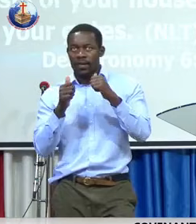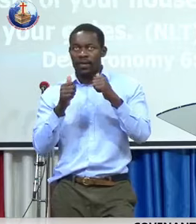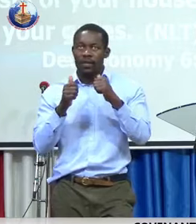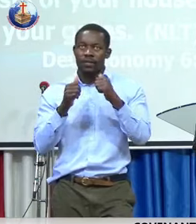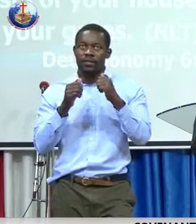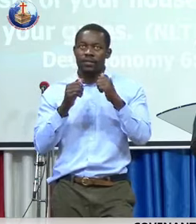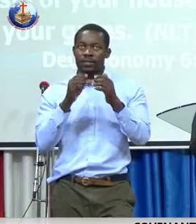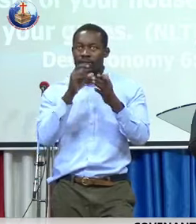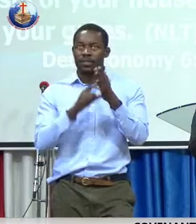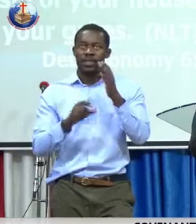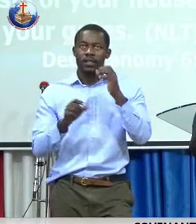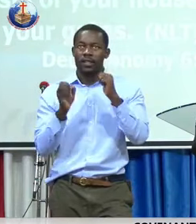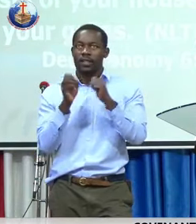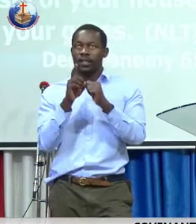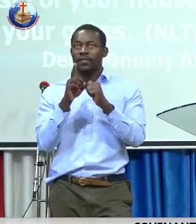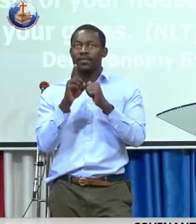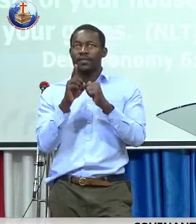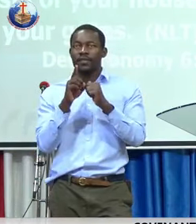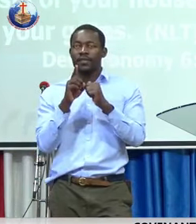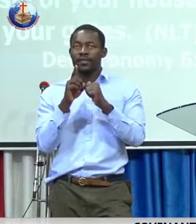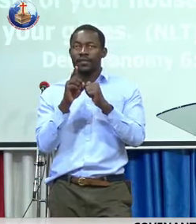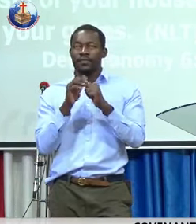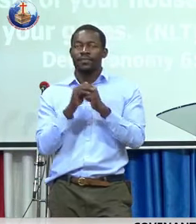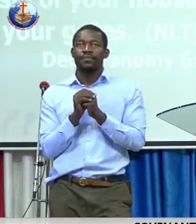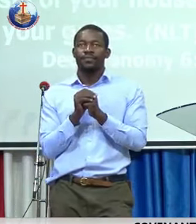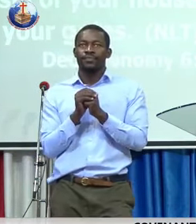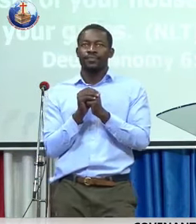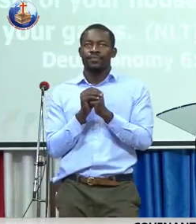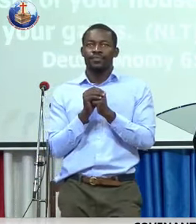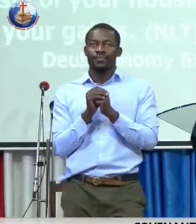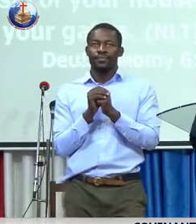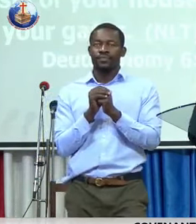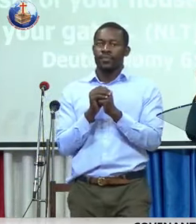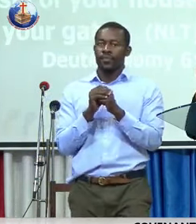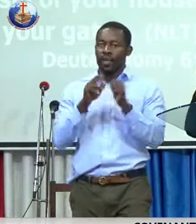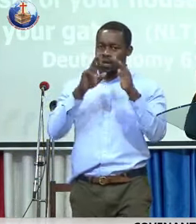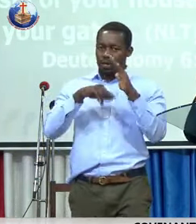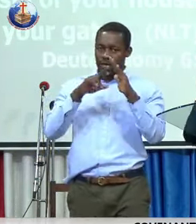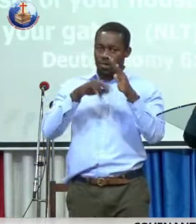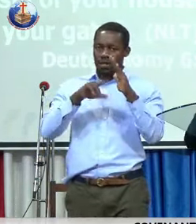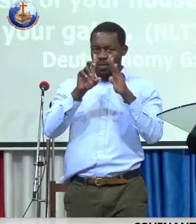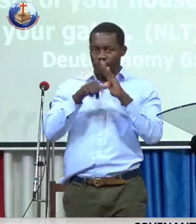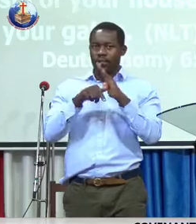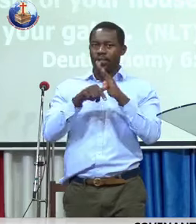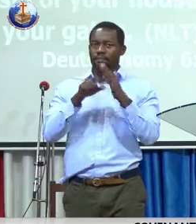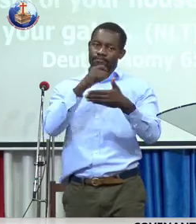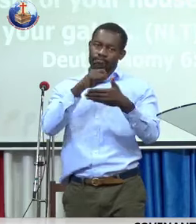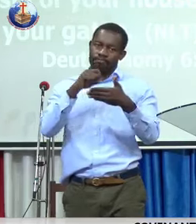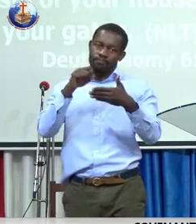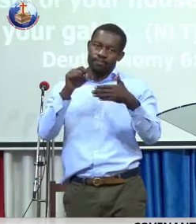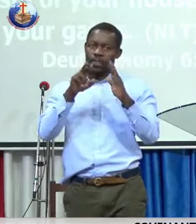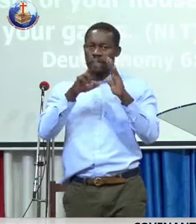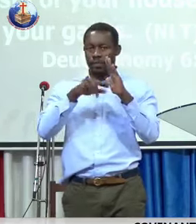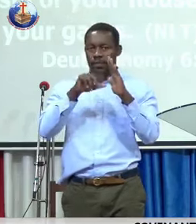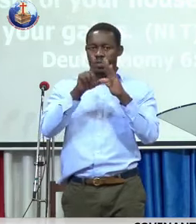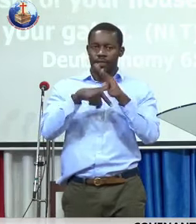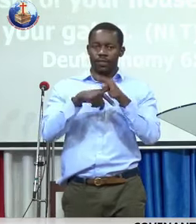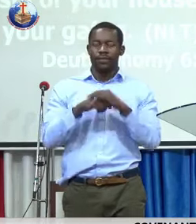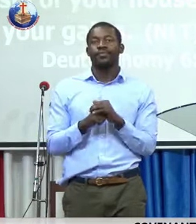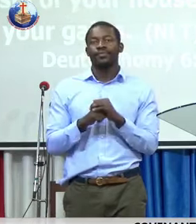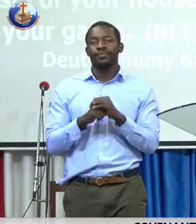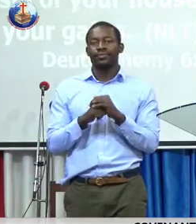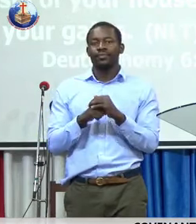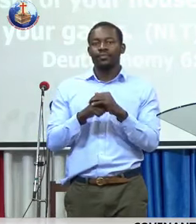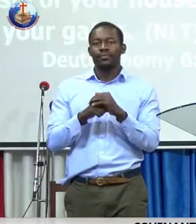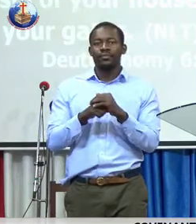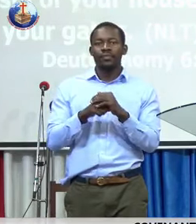Na Kumbukumbu la Torati 11, 18 hadi 20. I'm just mentioning them for you to go and read them. Nataja tu ili uende usome. And Proverbs